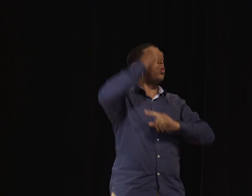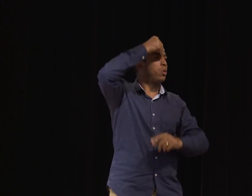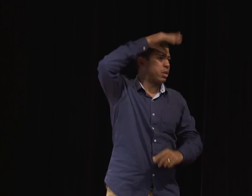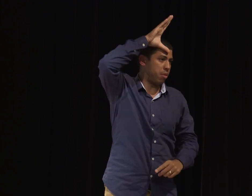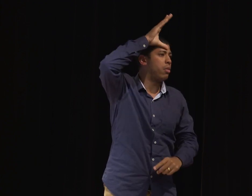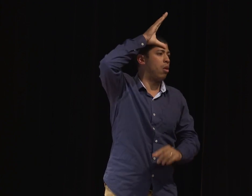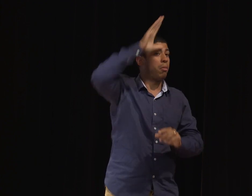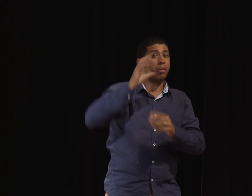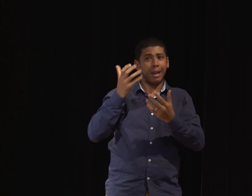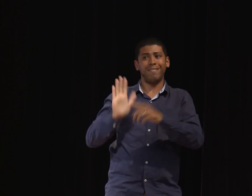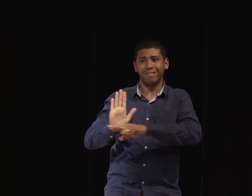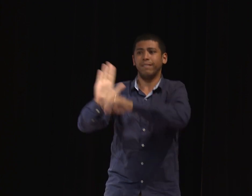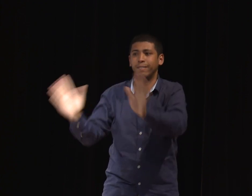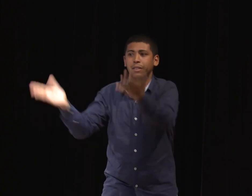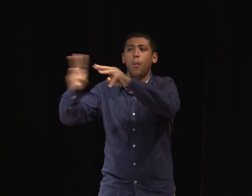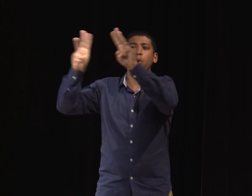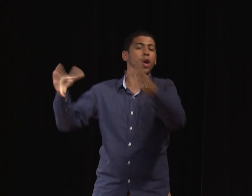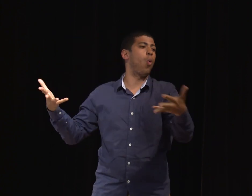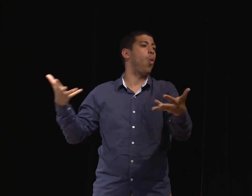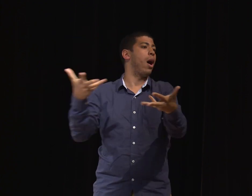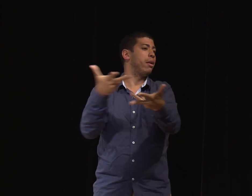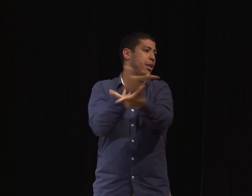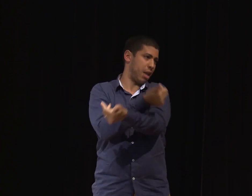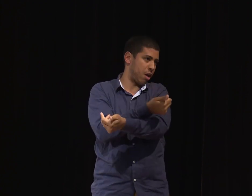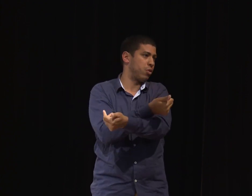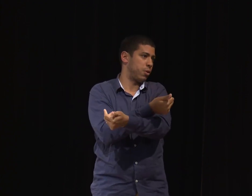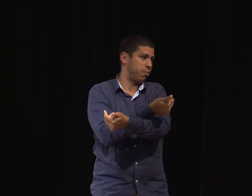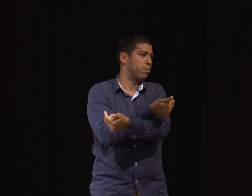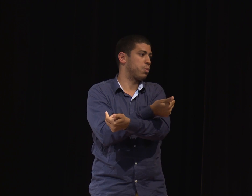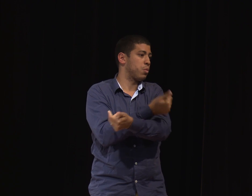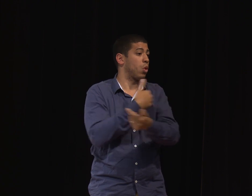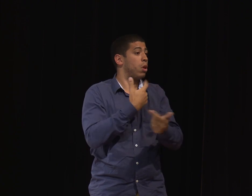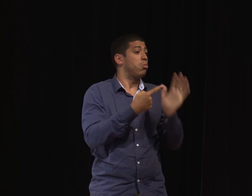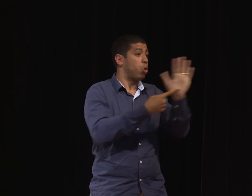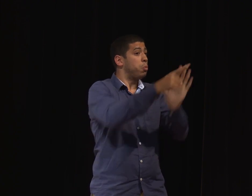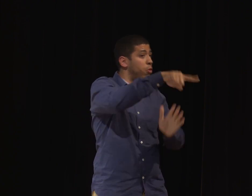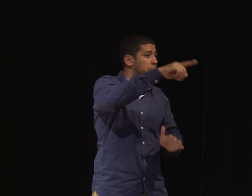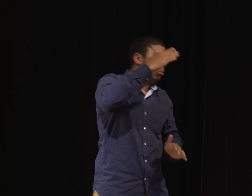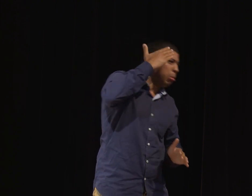E isso ajuda, né, no pedagogo. O pedagogo ele pode auxiliar muito na qualidade desse serviço no